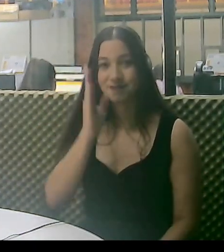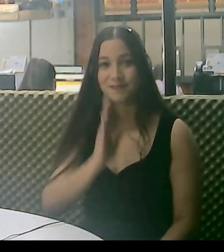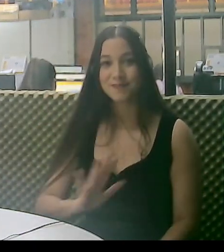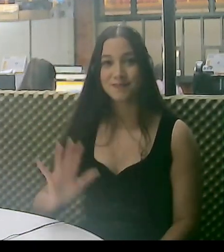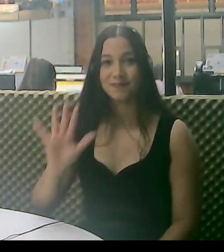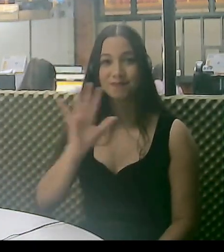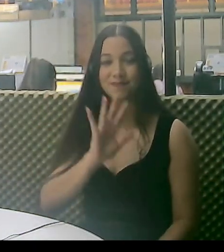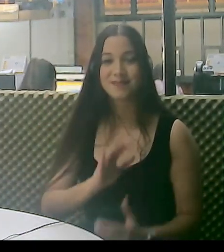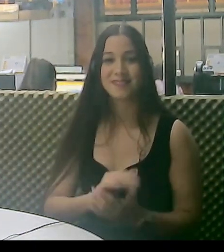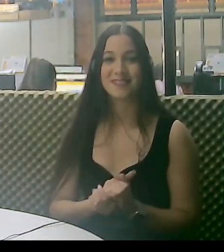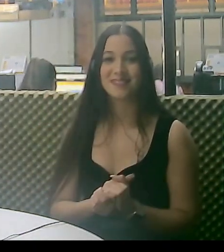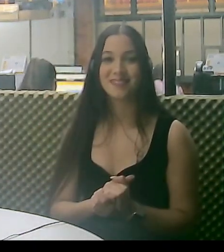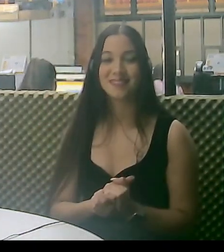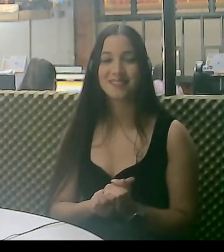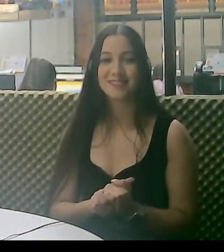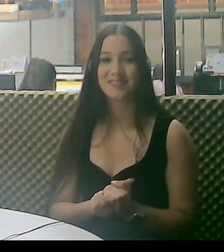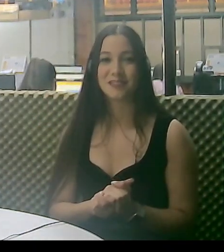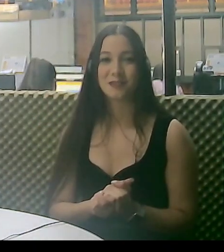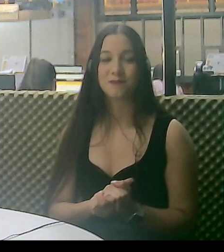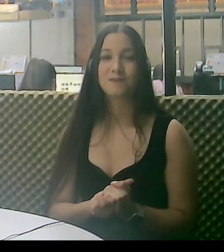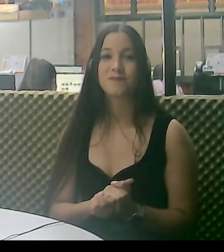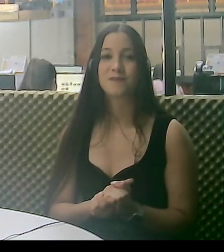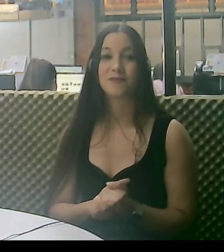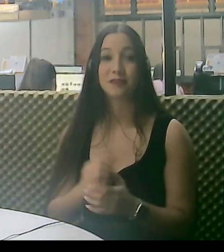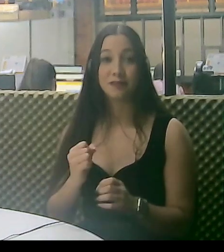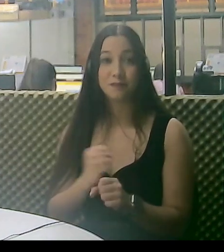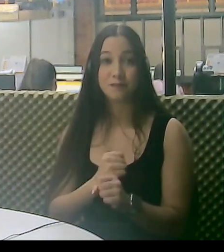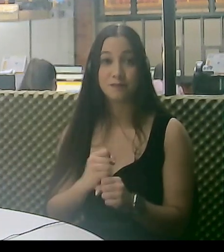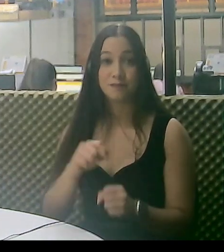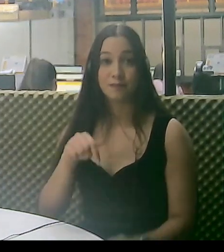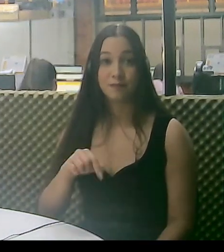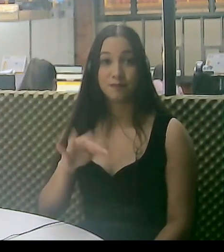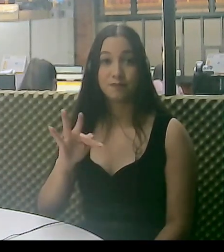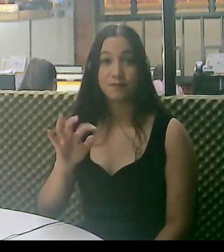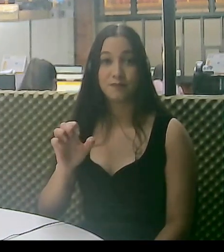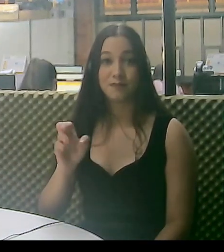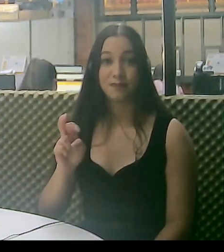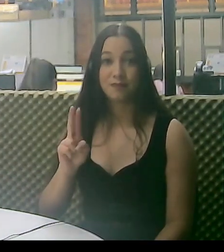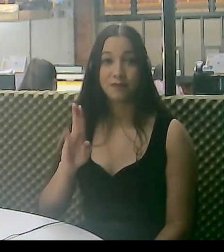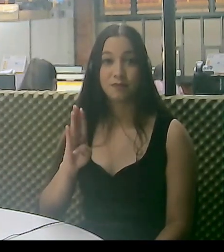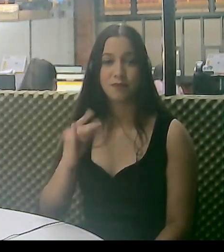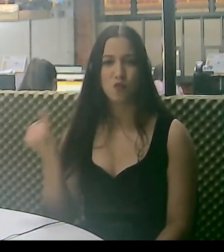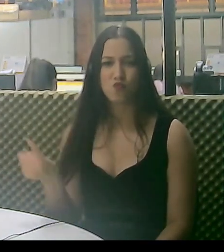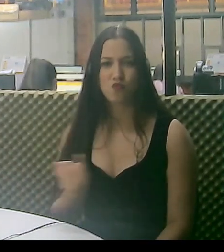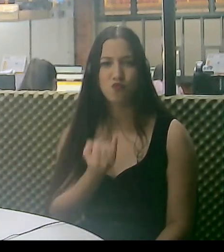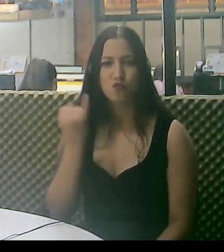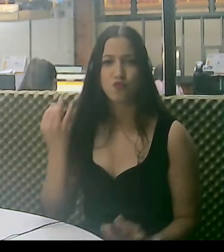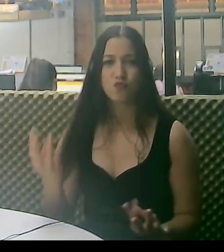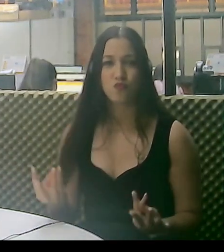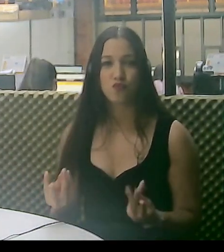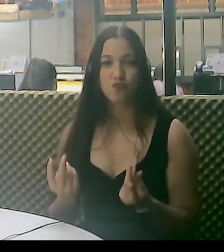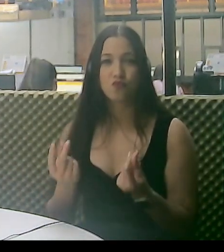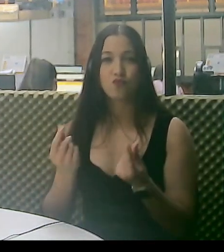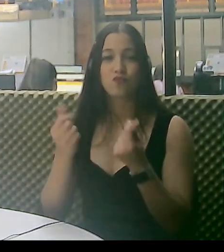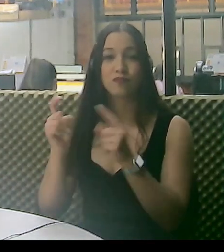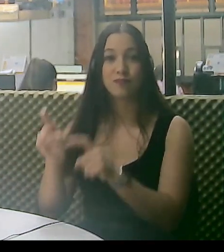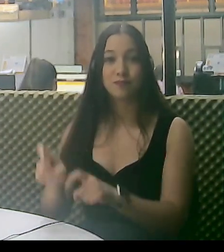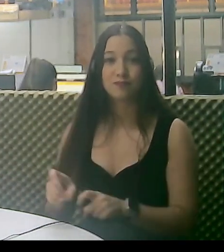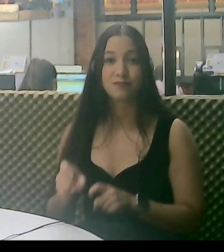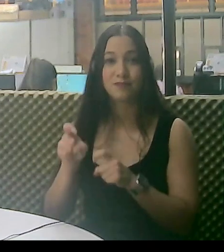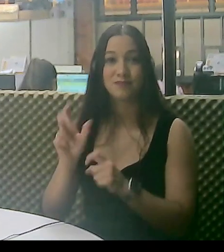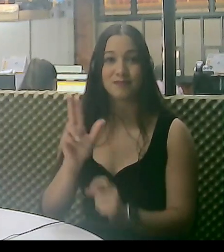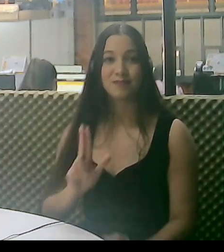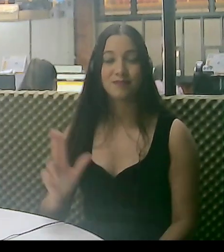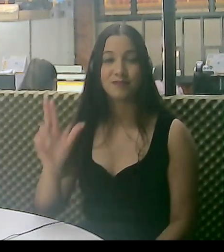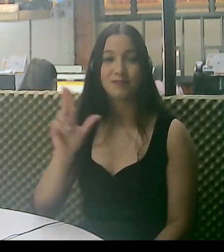destaque nacional. Neste ano, a Ferubi teve papel fundamental para o enriquecimento da produção rural de